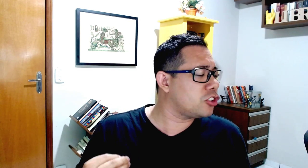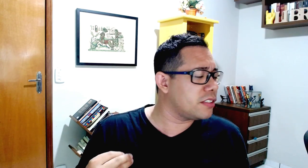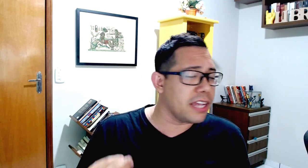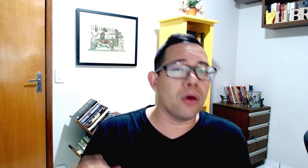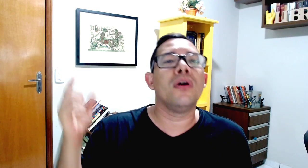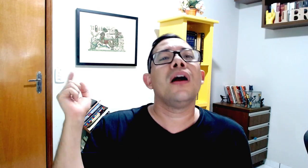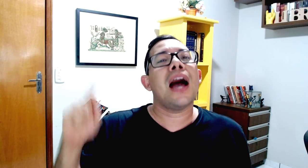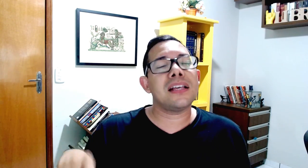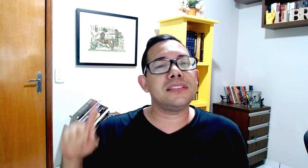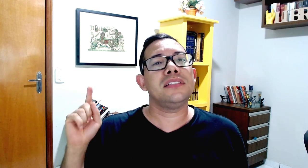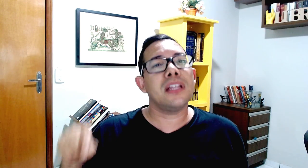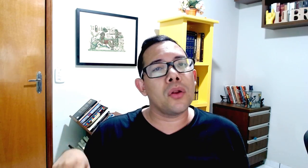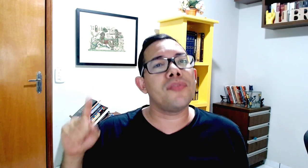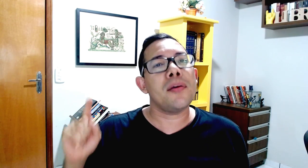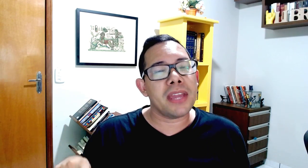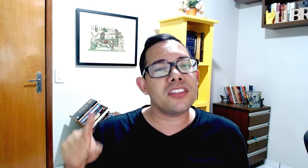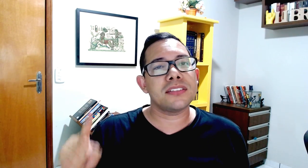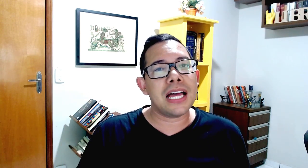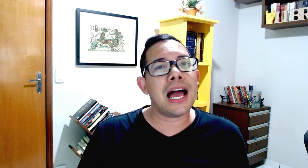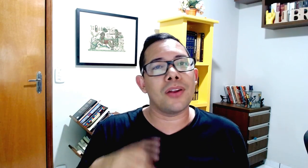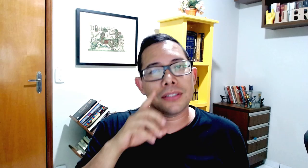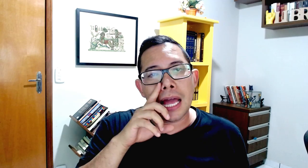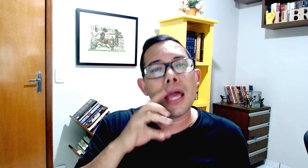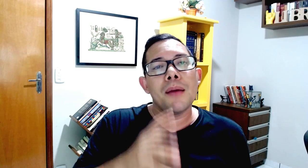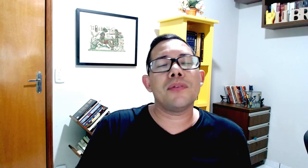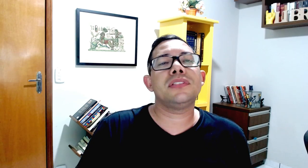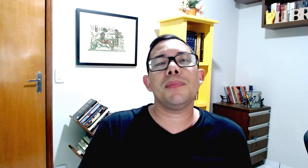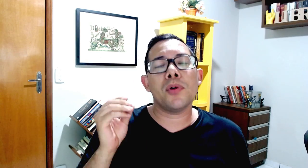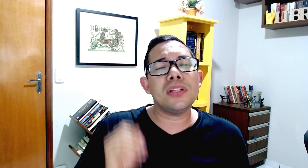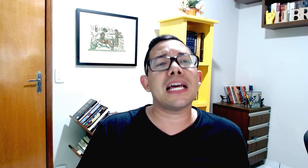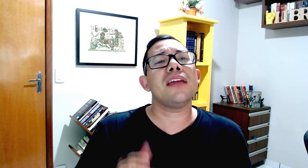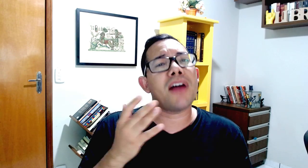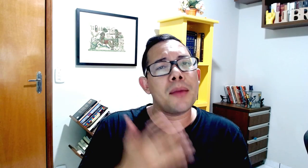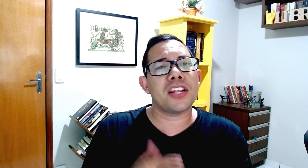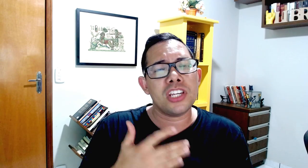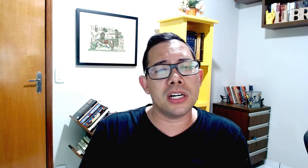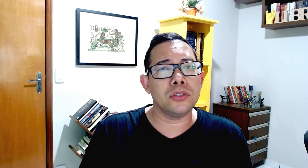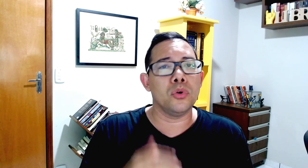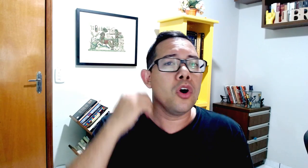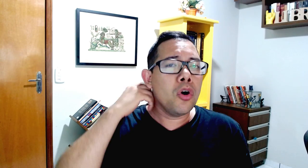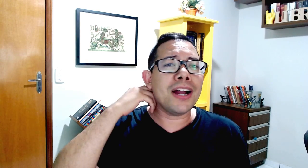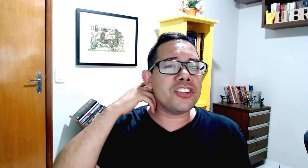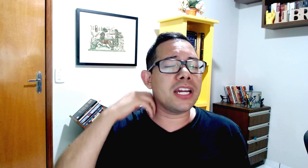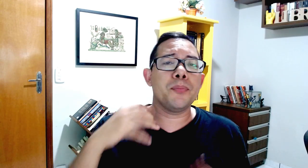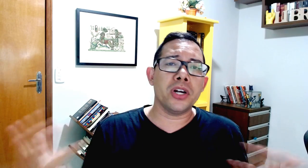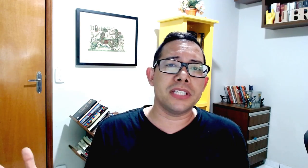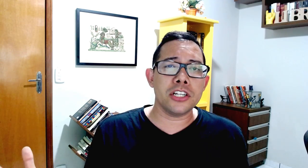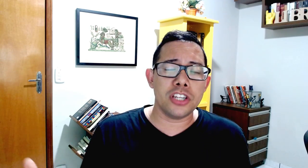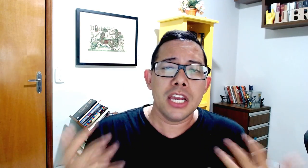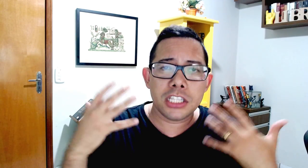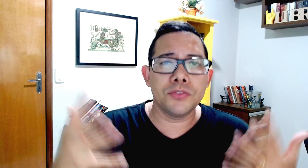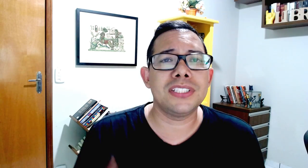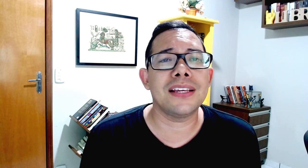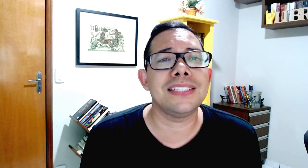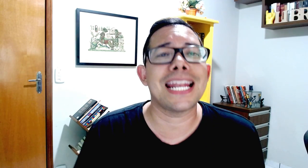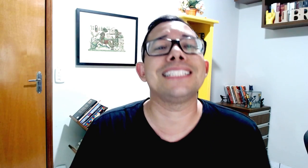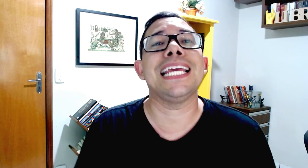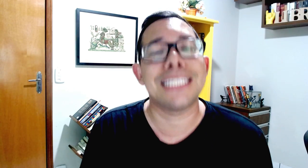faço Jesiel assista novamente essa aula tá tá você memorizar ele vai praticando uma dica é importante e se você quiser